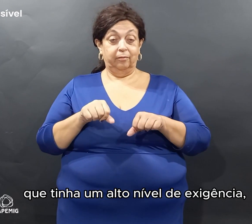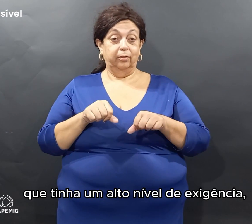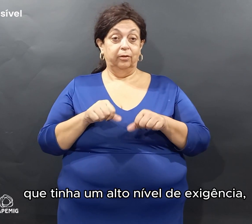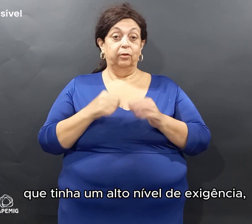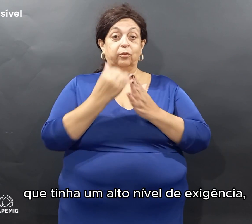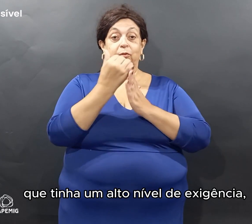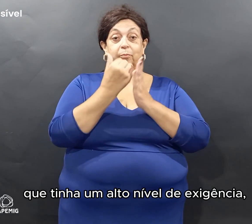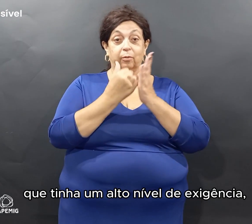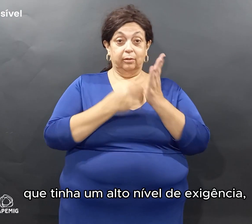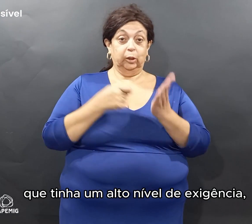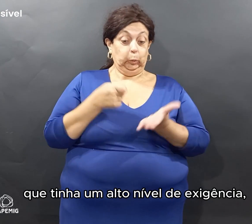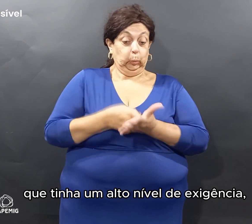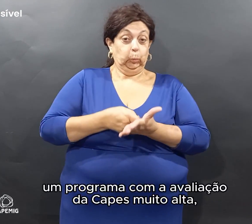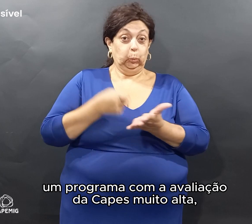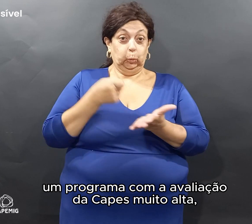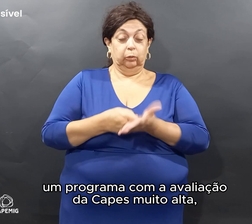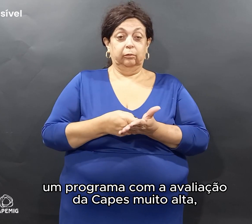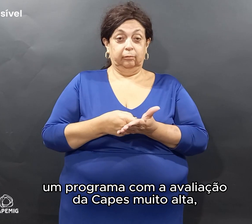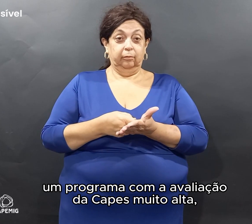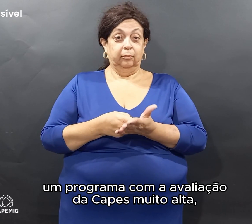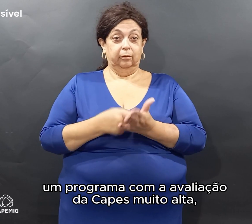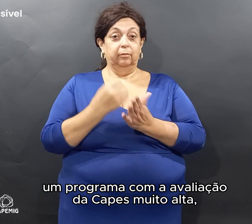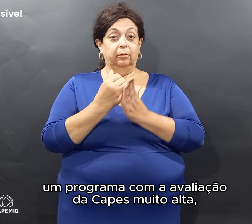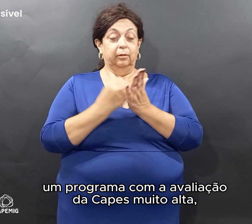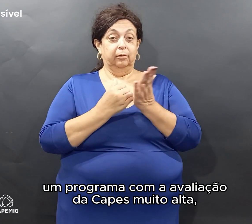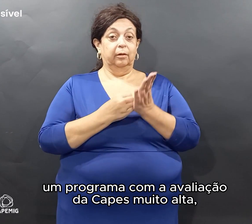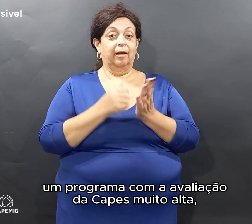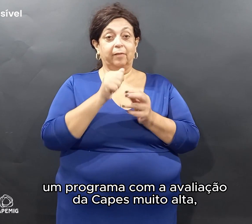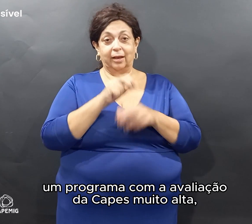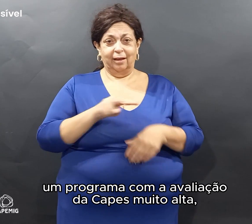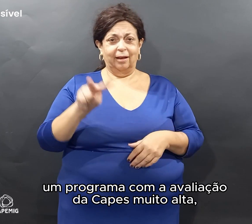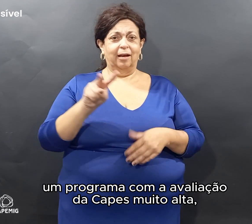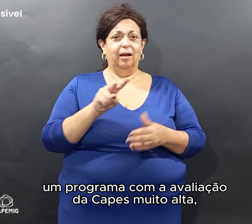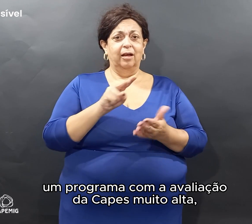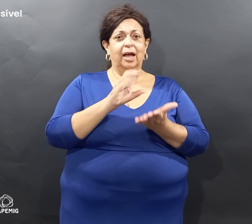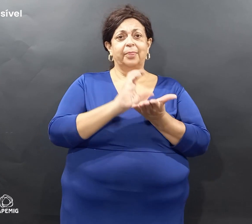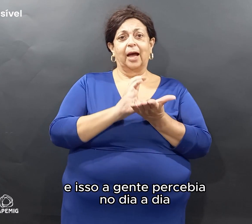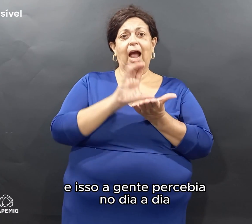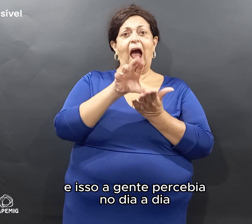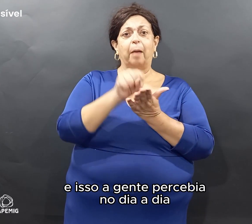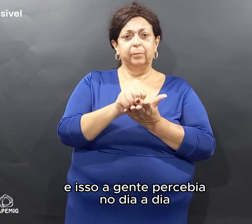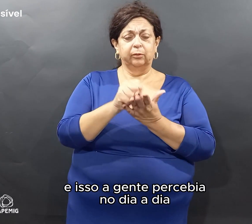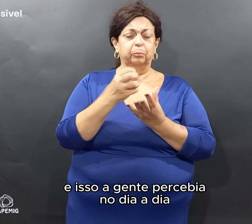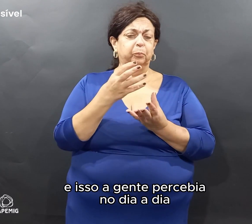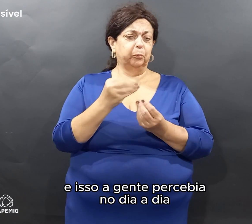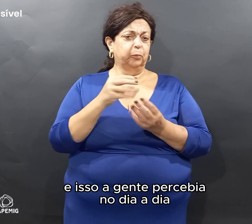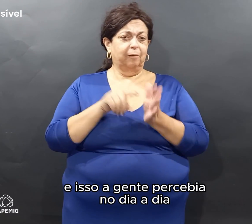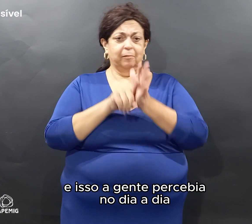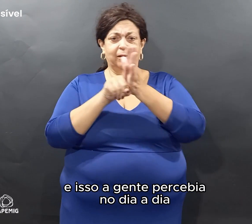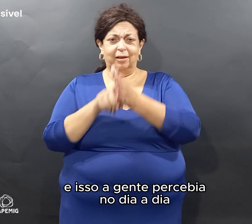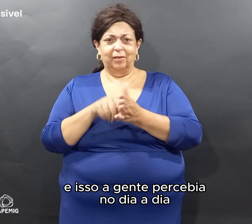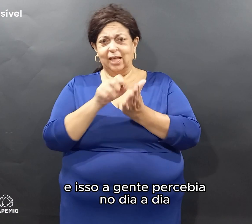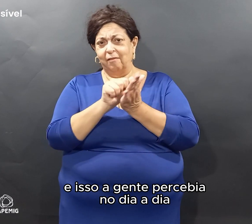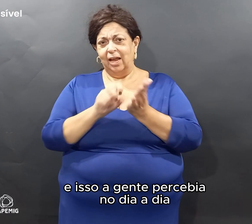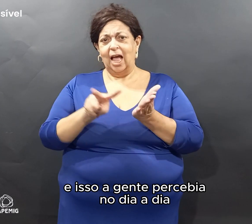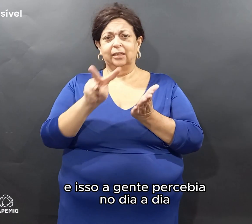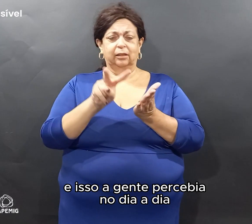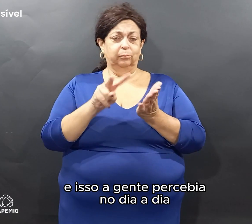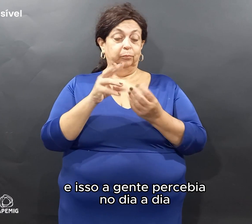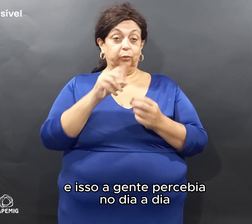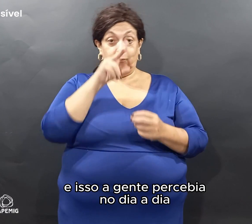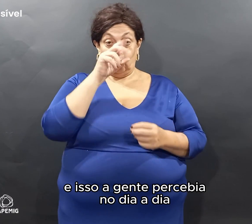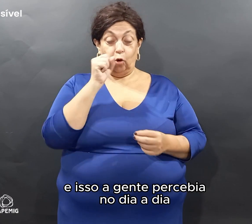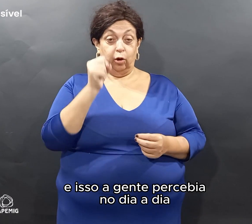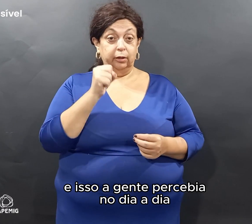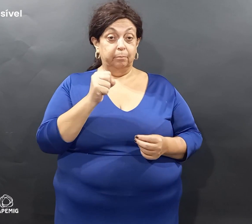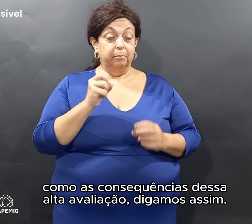um alto nível de exigência, né? Um programa com a avaliação da CAPES muito alta. E isso a gente percebia